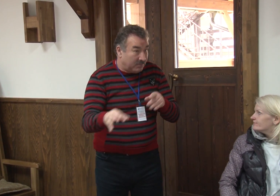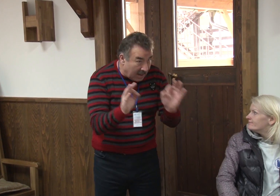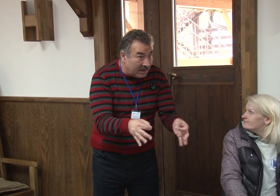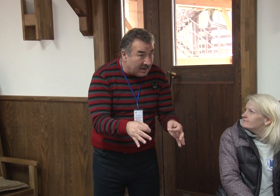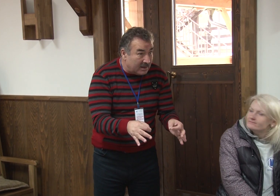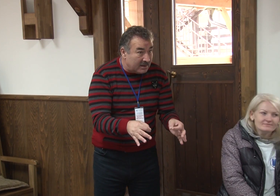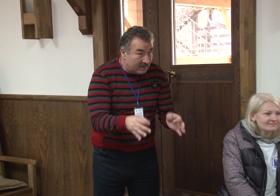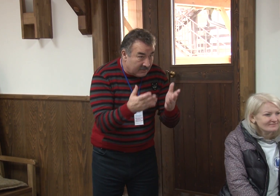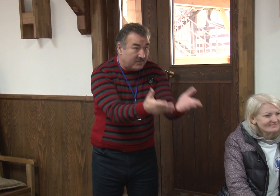Правильно?